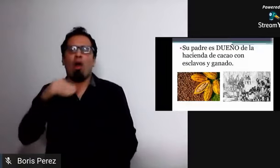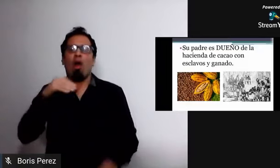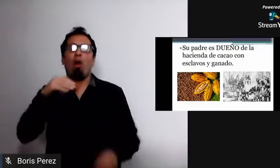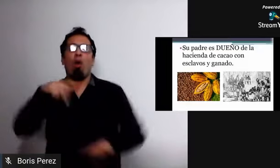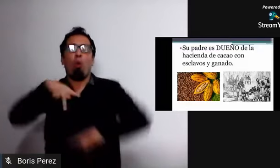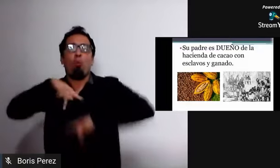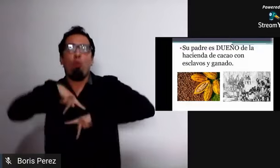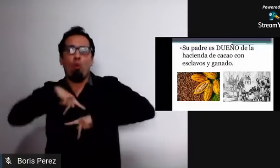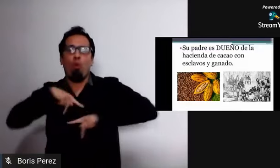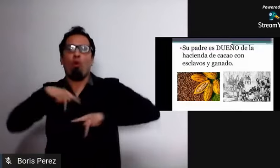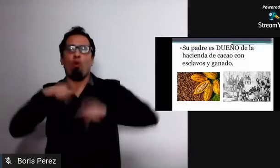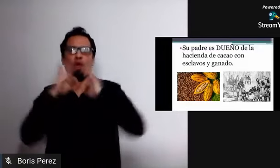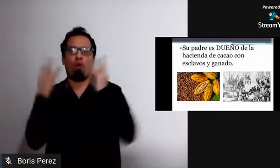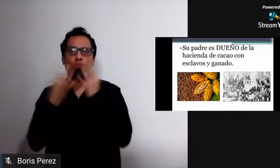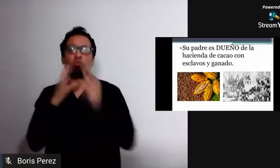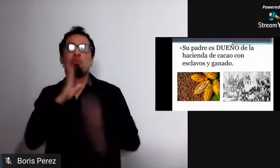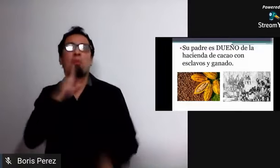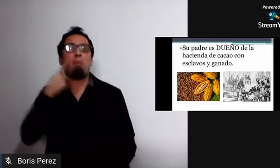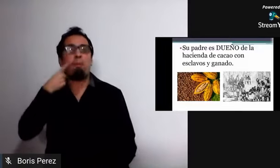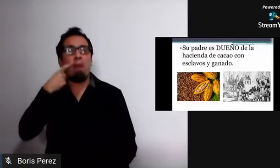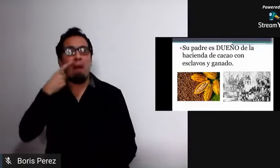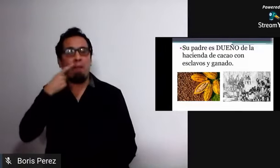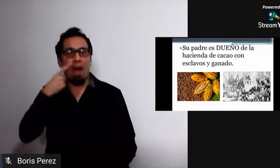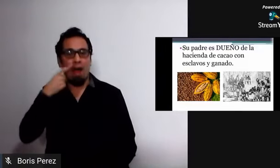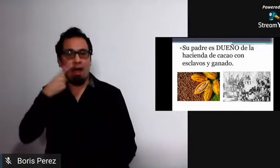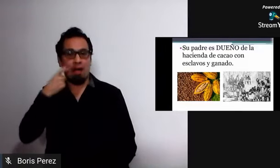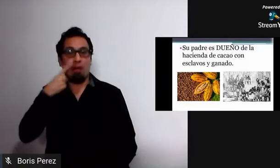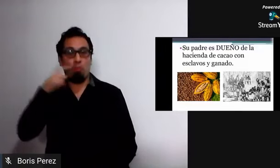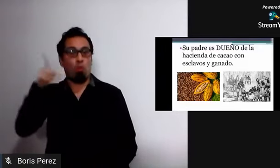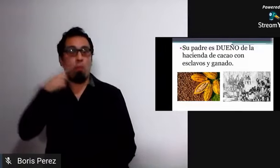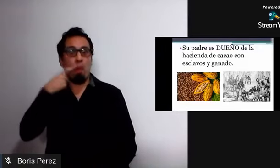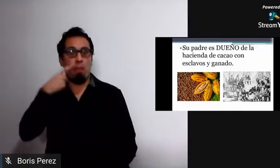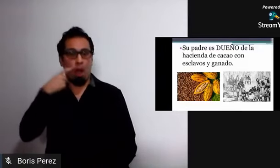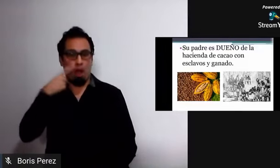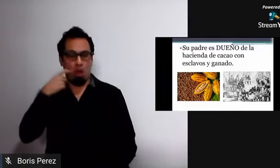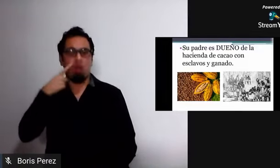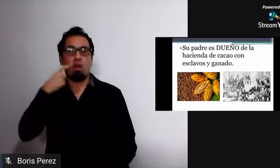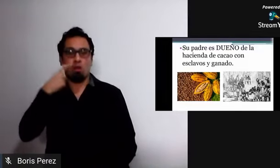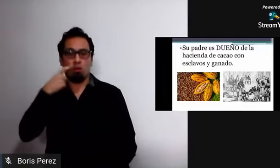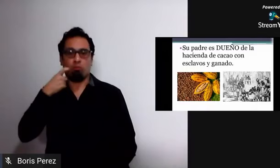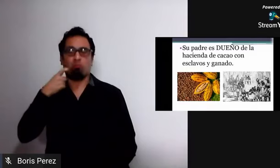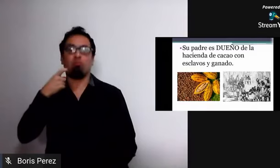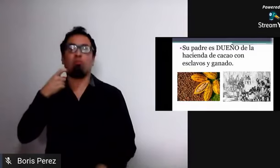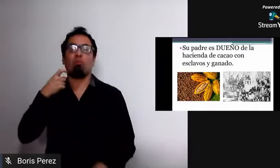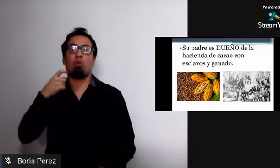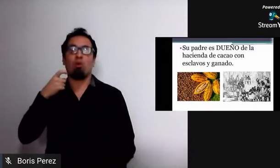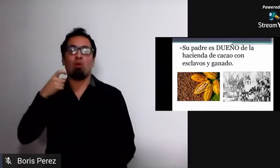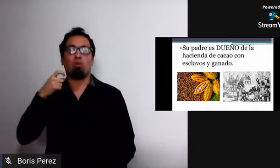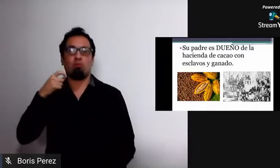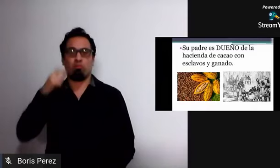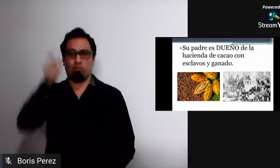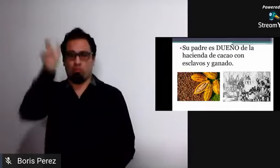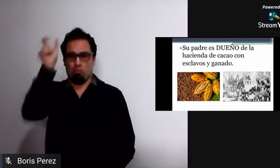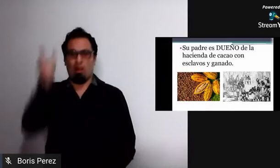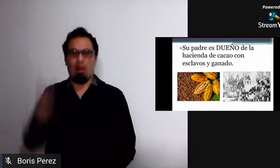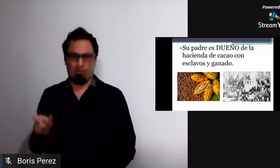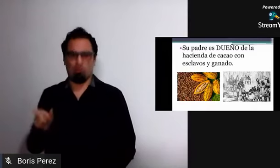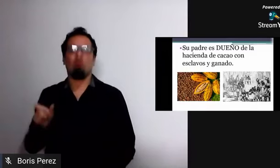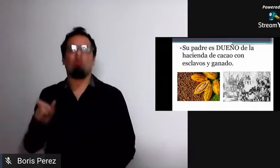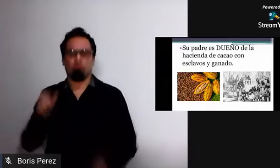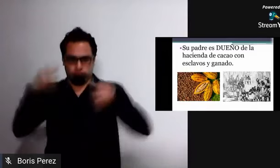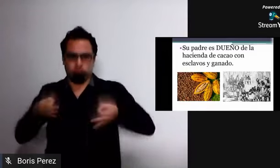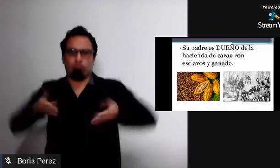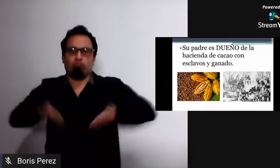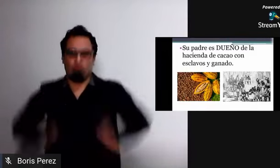estaba colonizada por los españoles. Sin embargo, cuando nació Francisco José de Paula